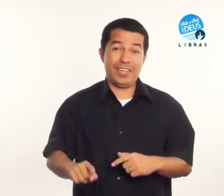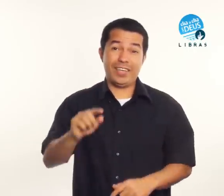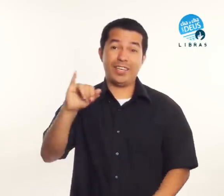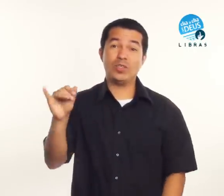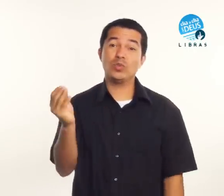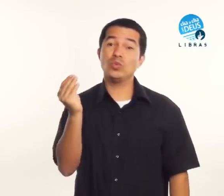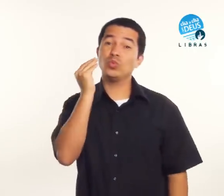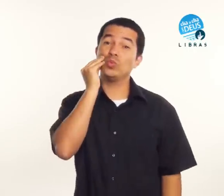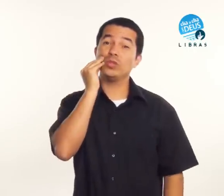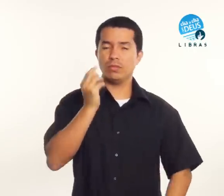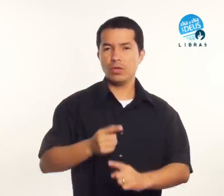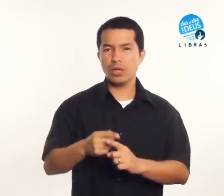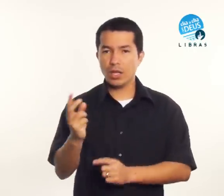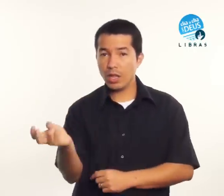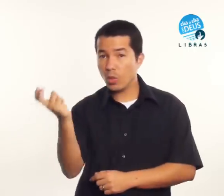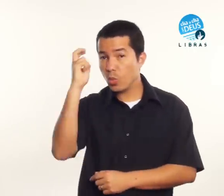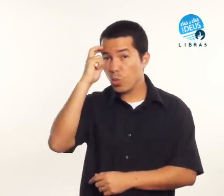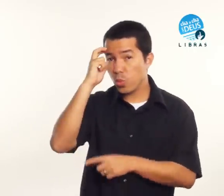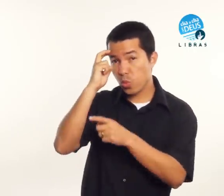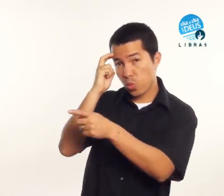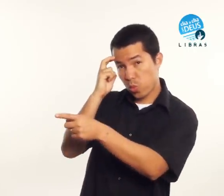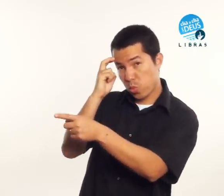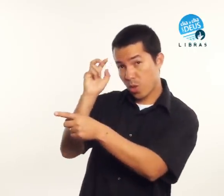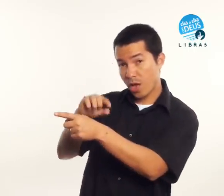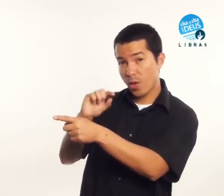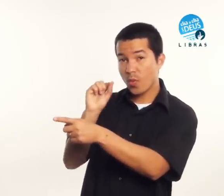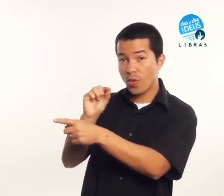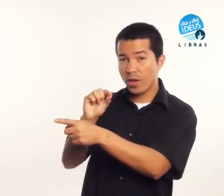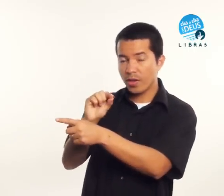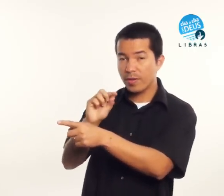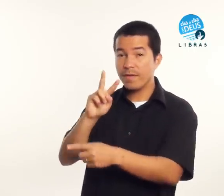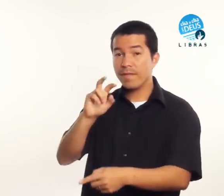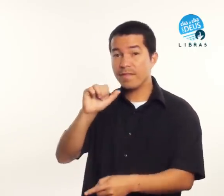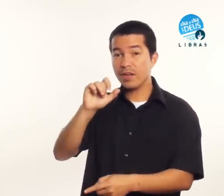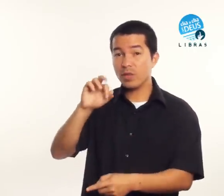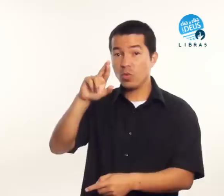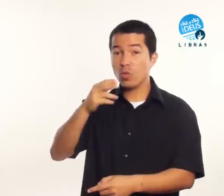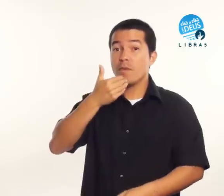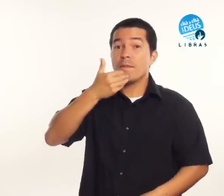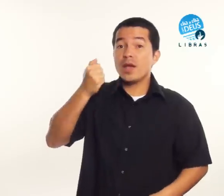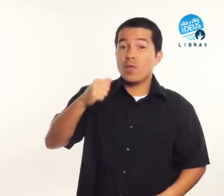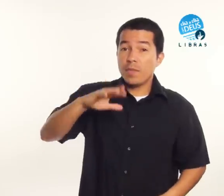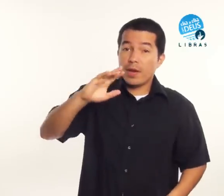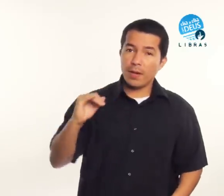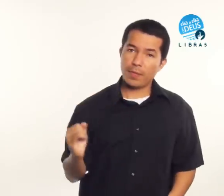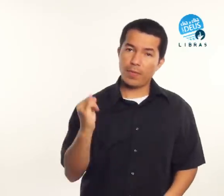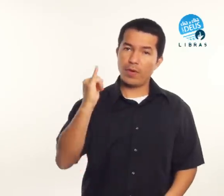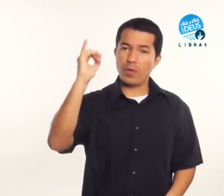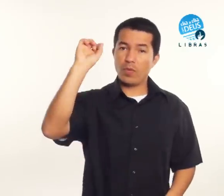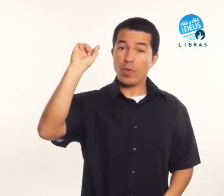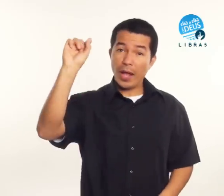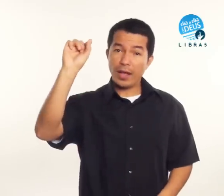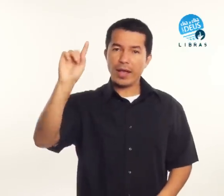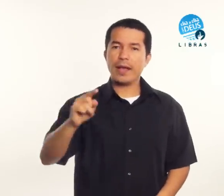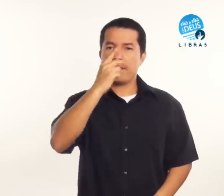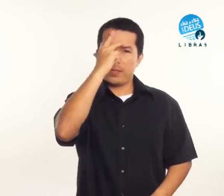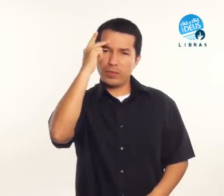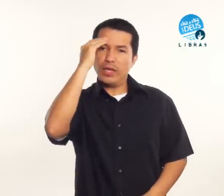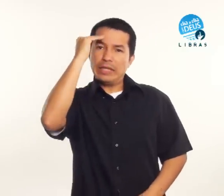era valorizado aquele que sabia enganar melhor o outro. E como Judas havia